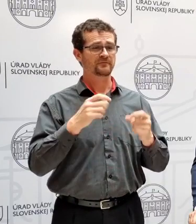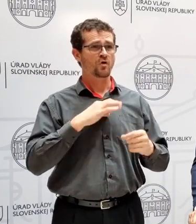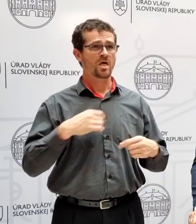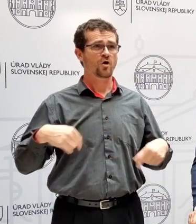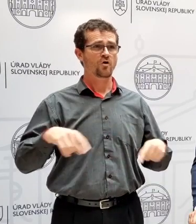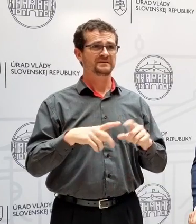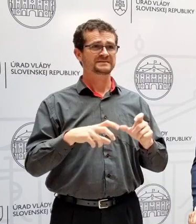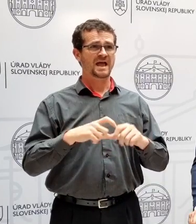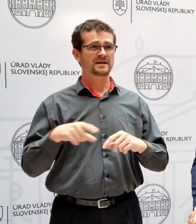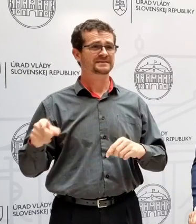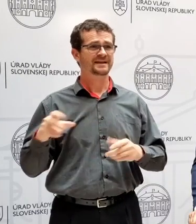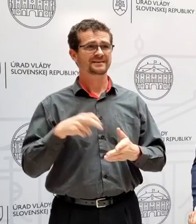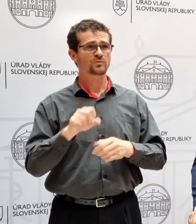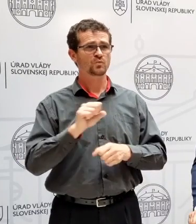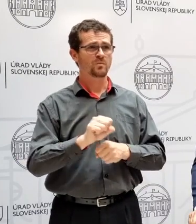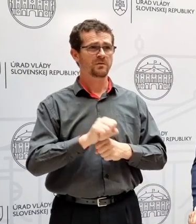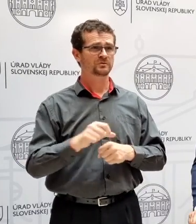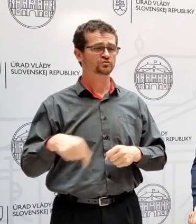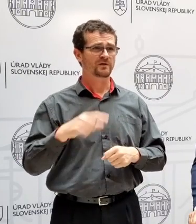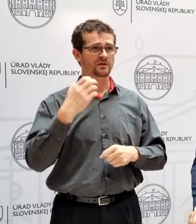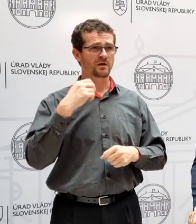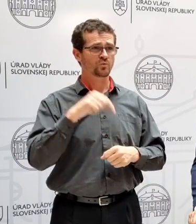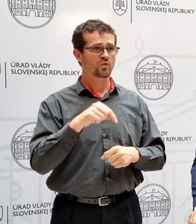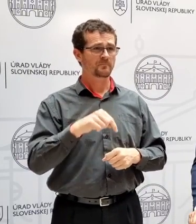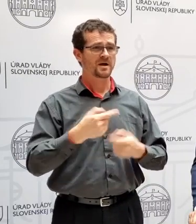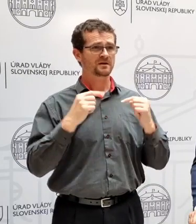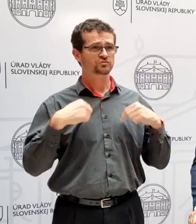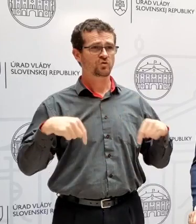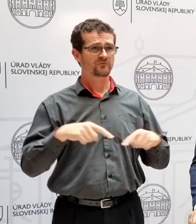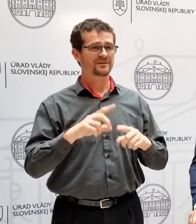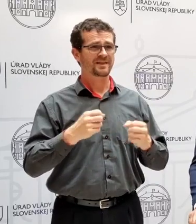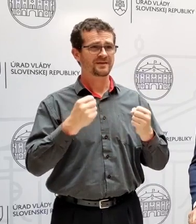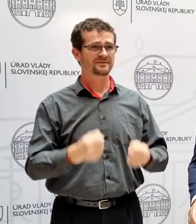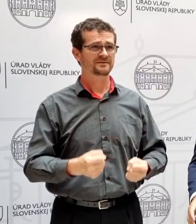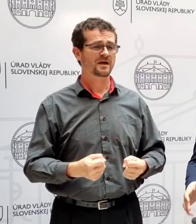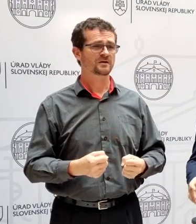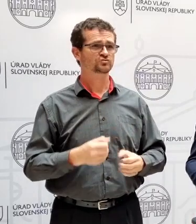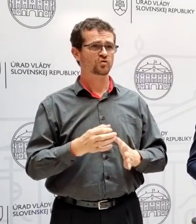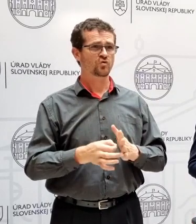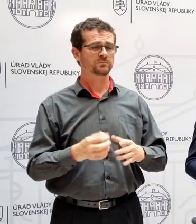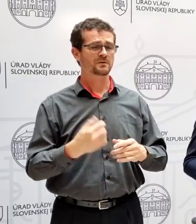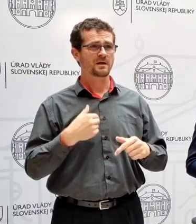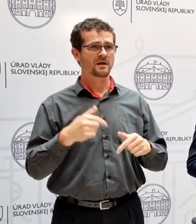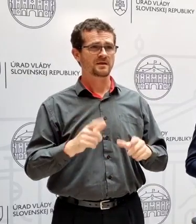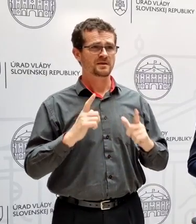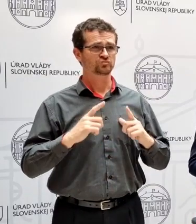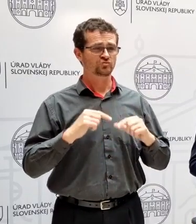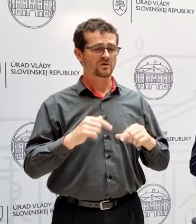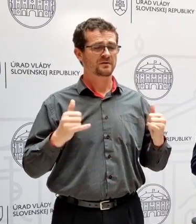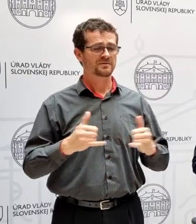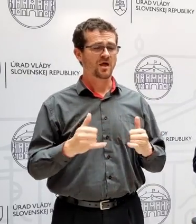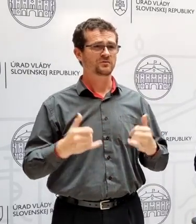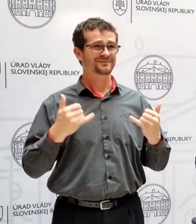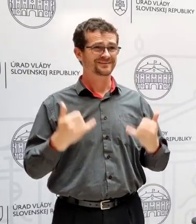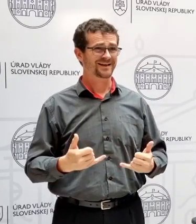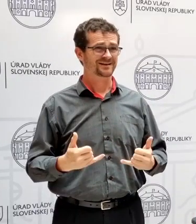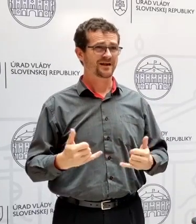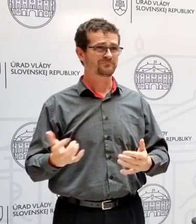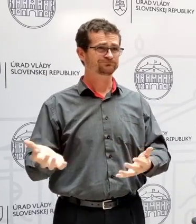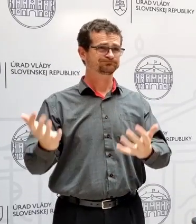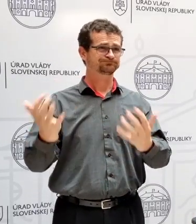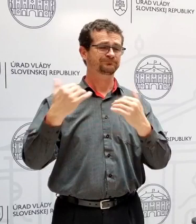kolegov z Osasky, že nech nejdú ubližovať ľuďom a Slovensku v najťažšej dobe, aká nás vlastne čaká. Fakt sa na nás